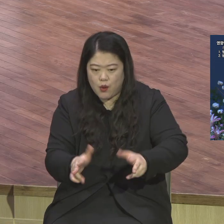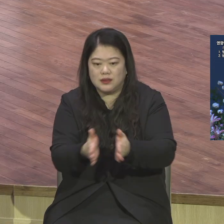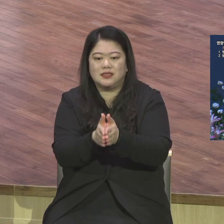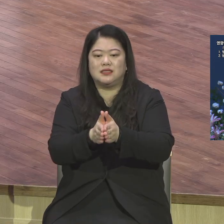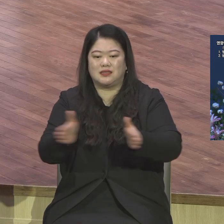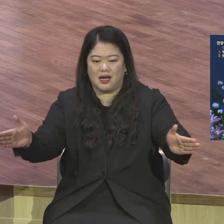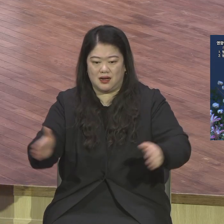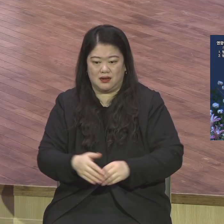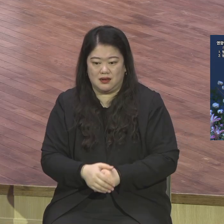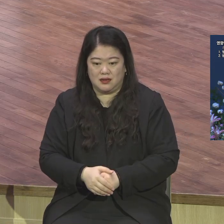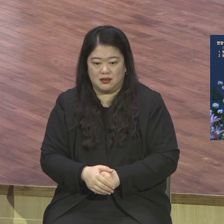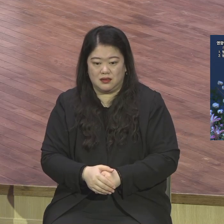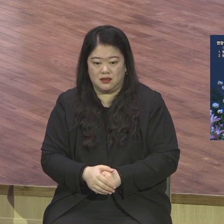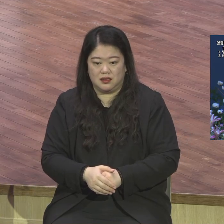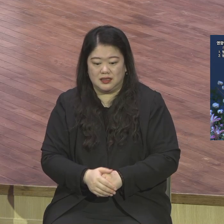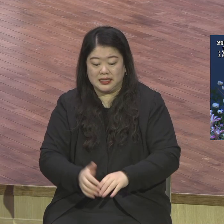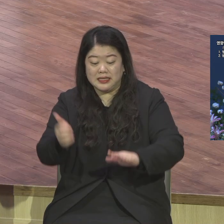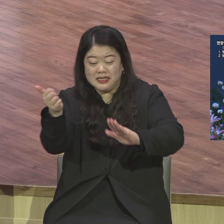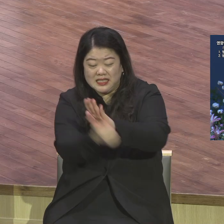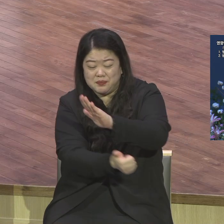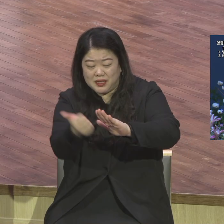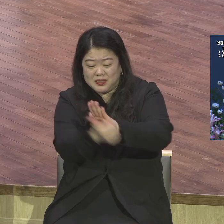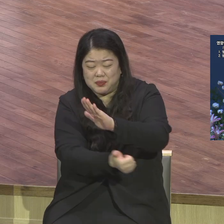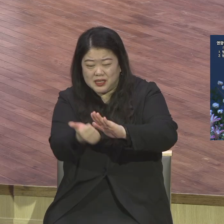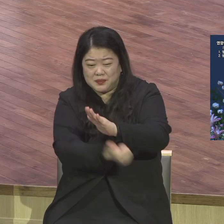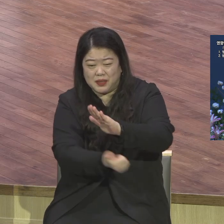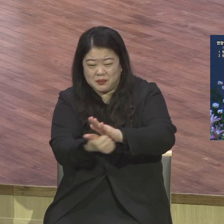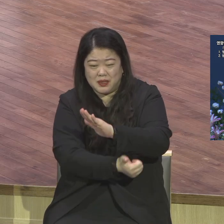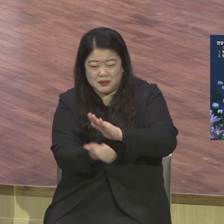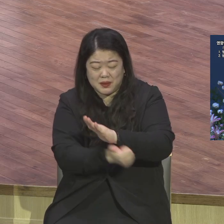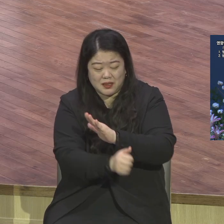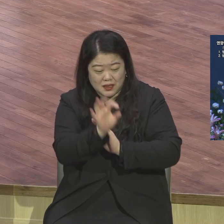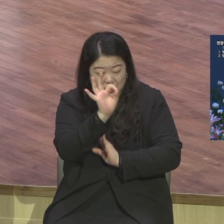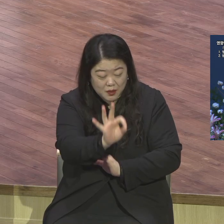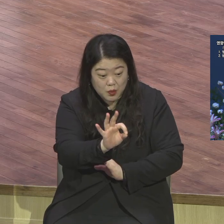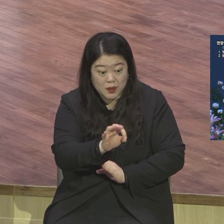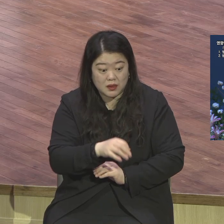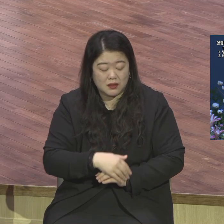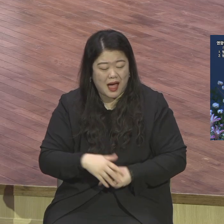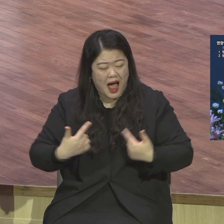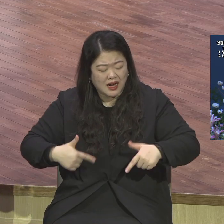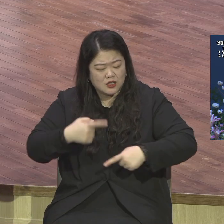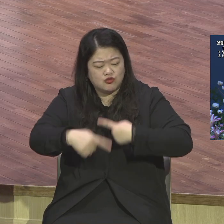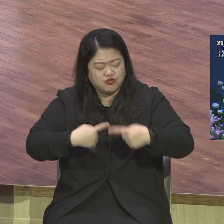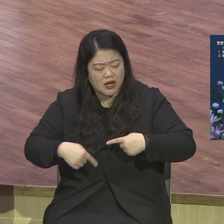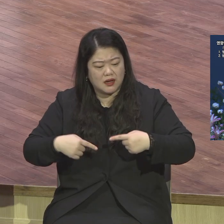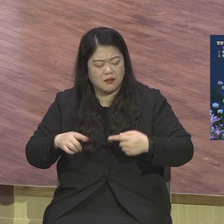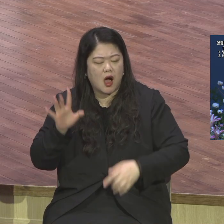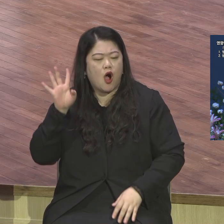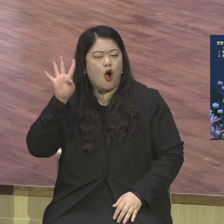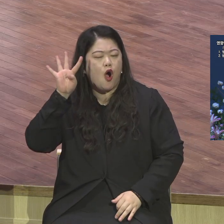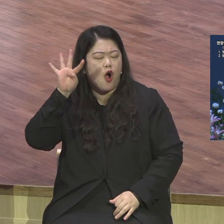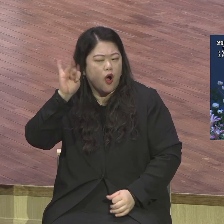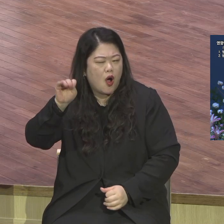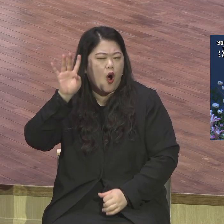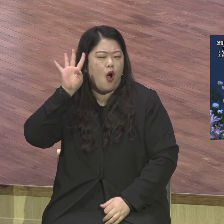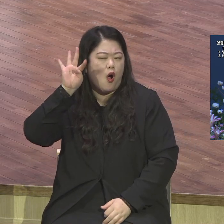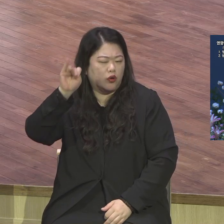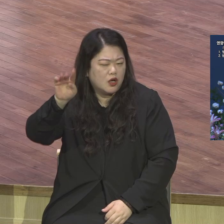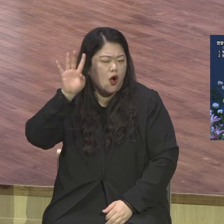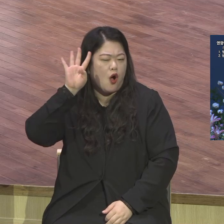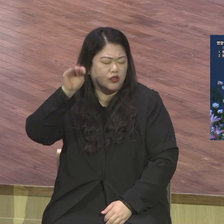사람들은 언젠가 증후군에 빠진 자들이다. 그들의 좌우명은 어느